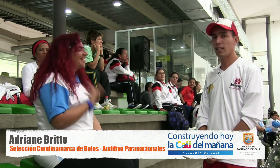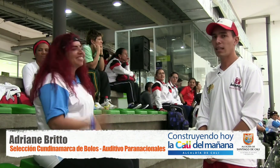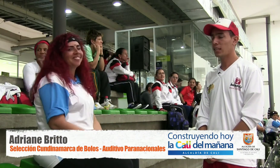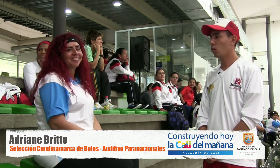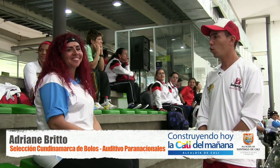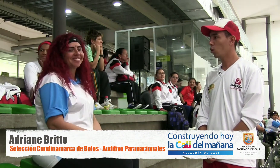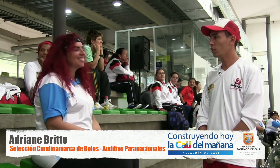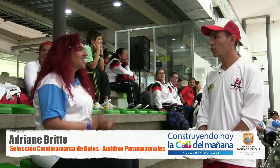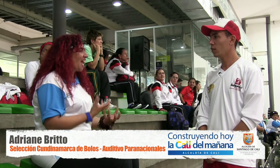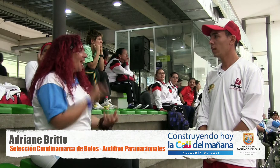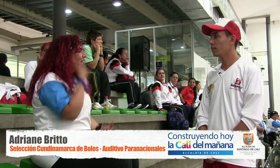estar aquí en los huevos nacionales.